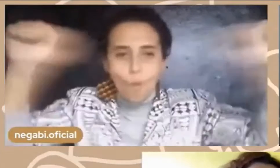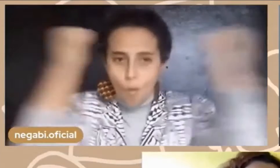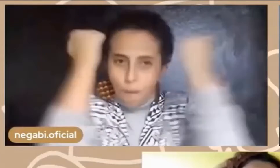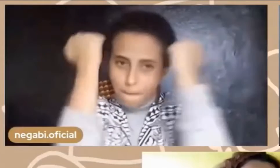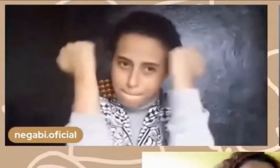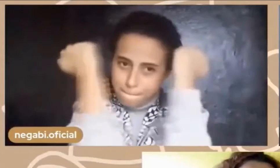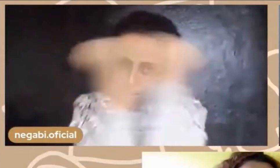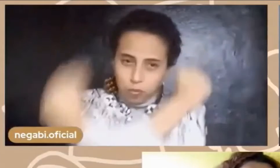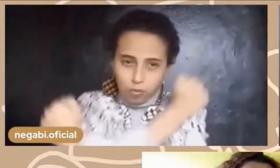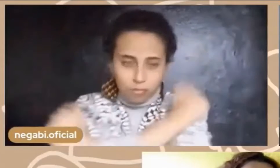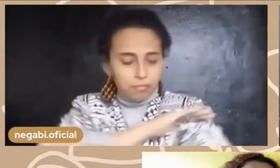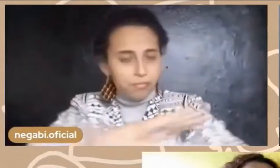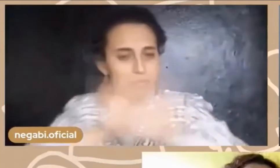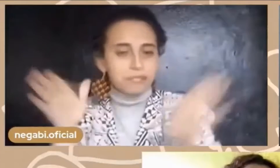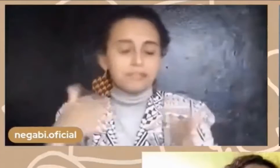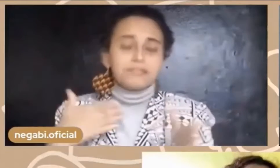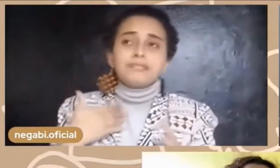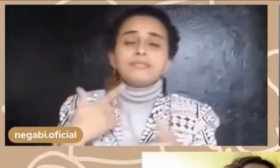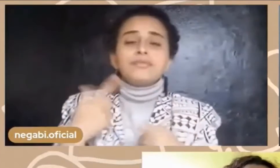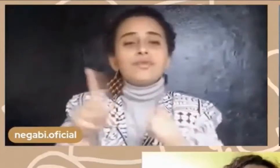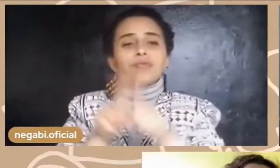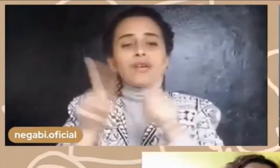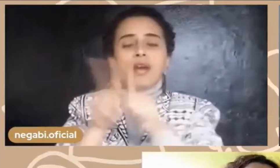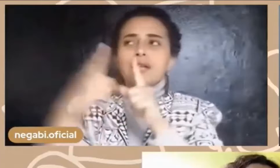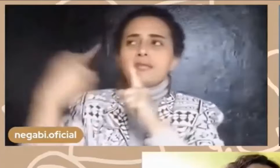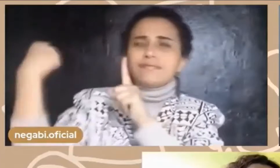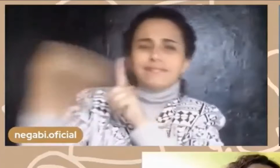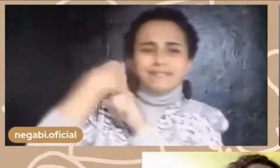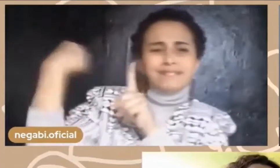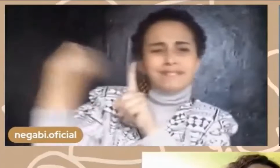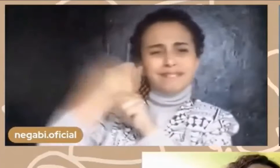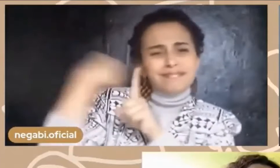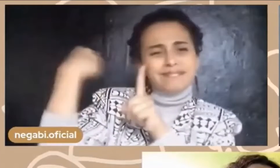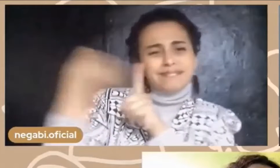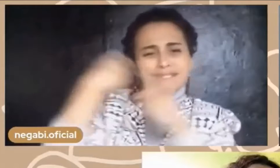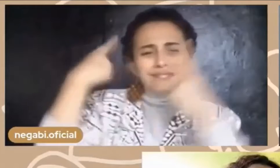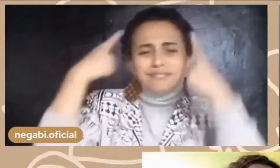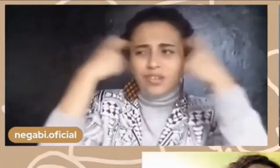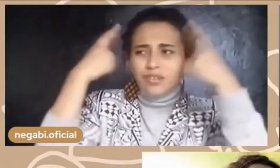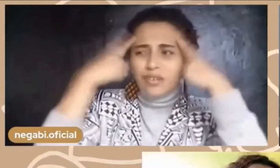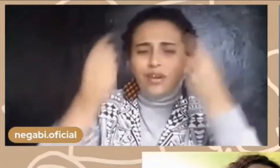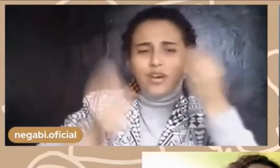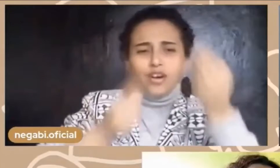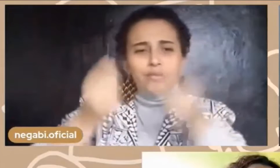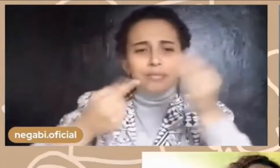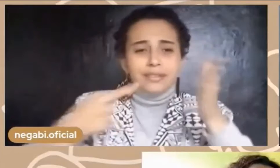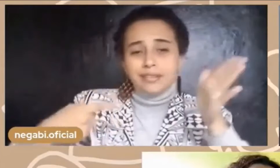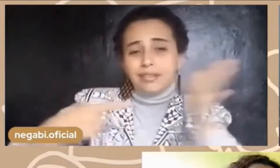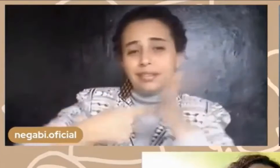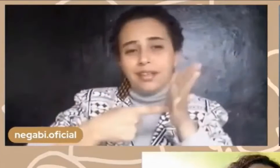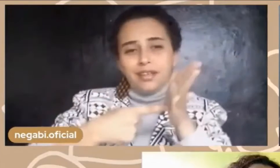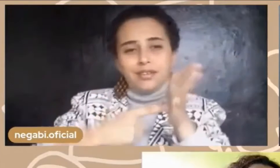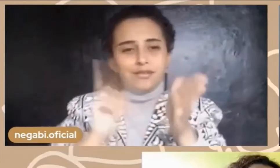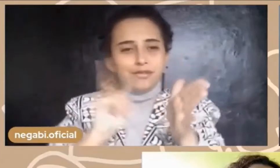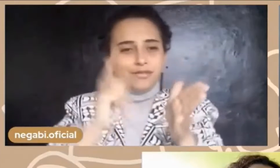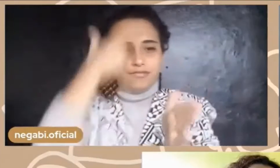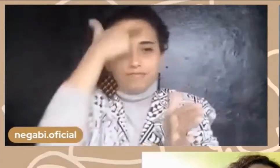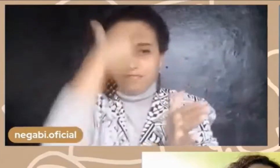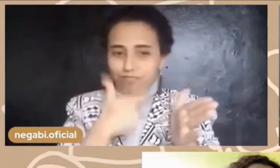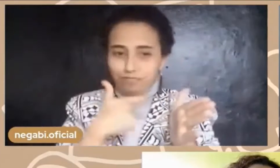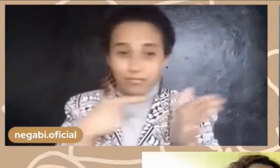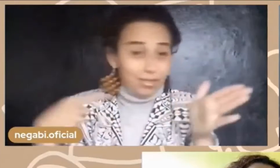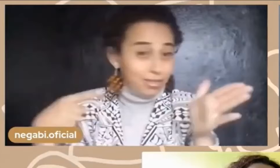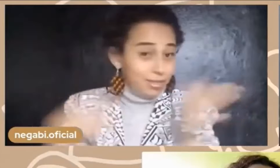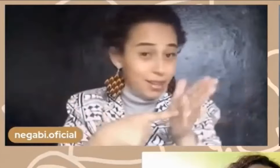contato com o mundo artístico, né? De nenhuma forma, de nenhuma hipótese. E também eu sofri algumas violências e